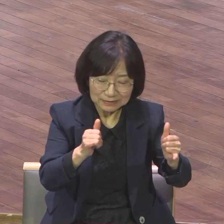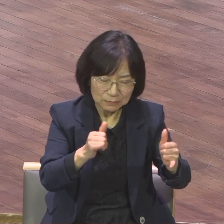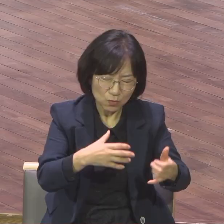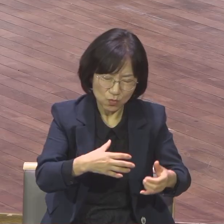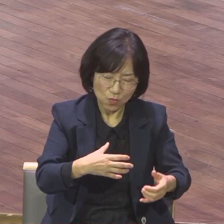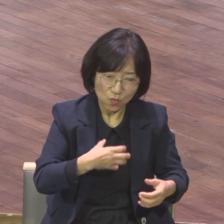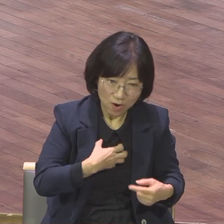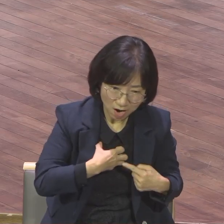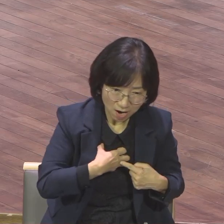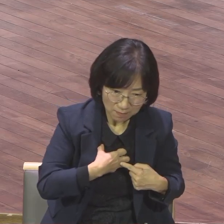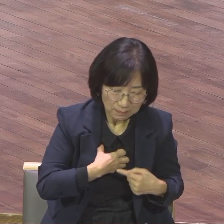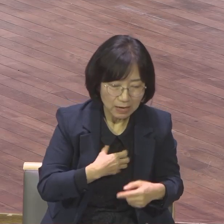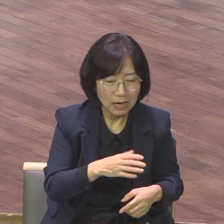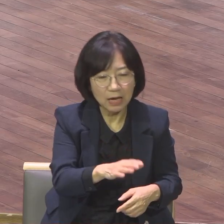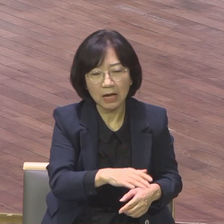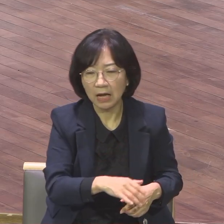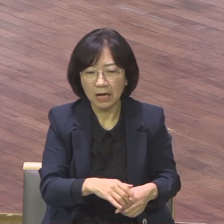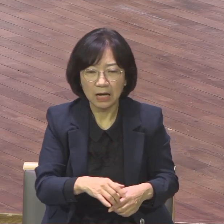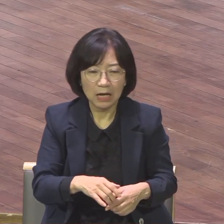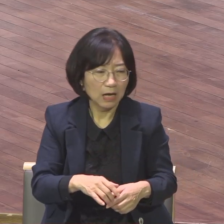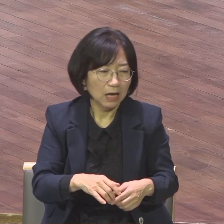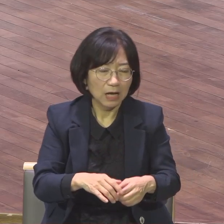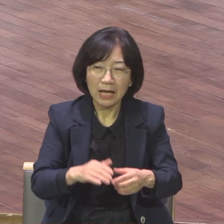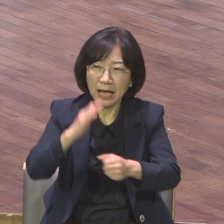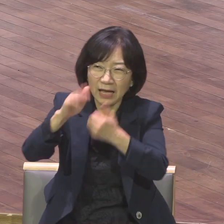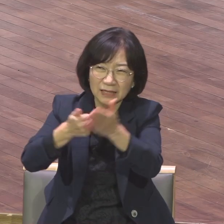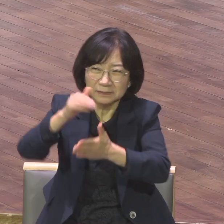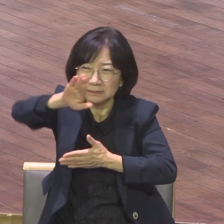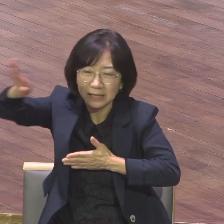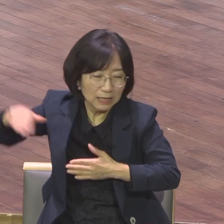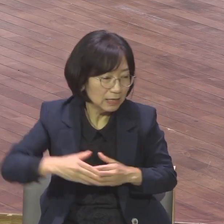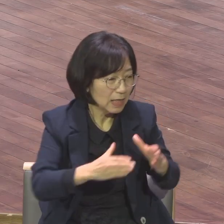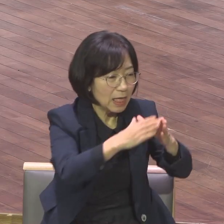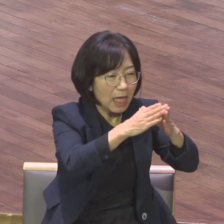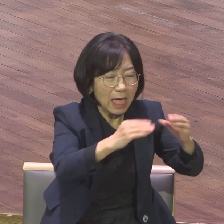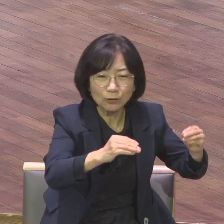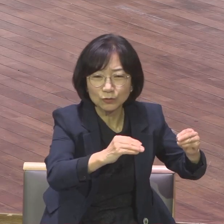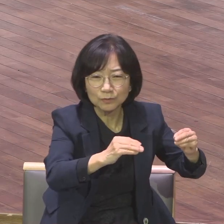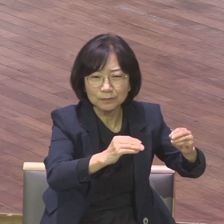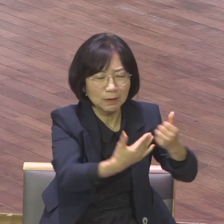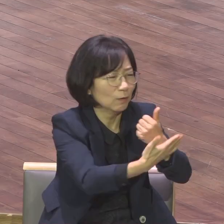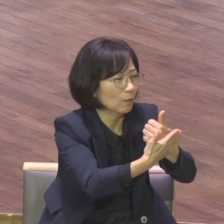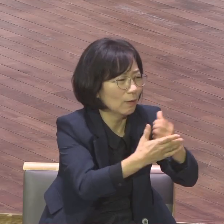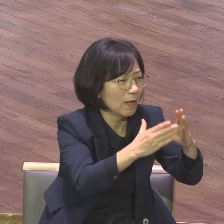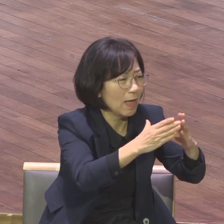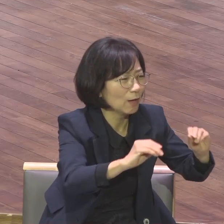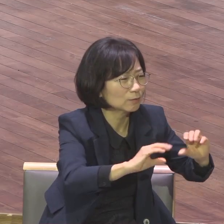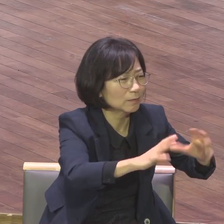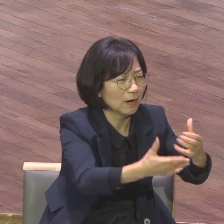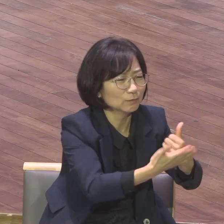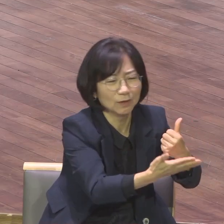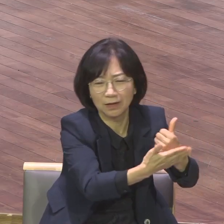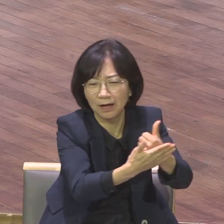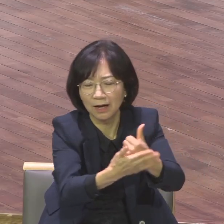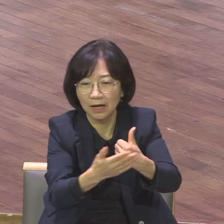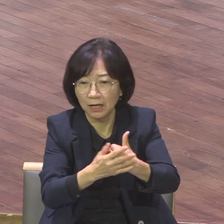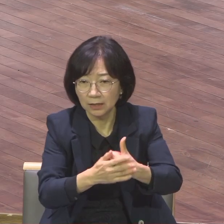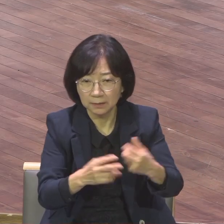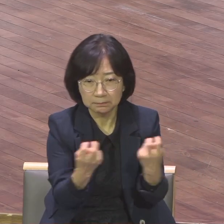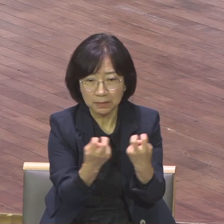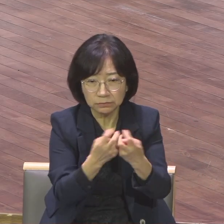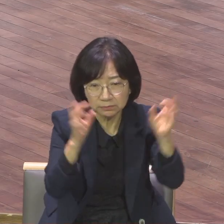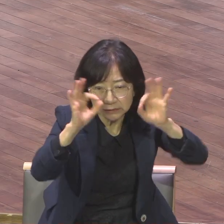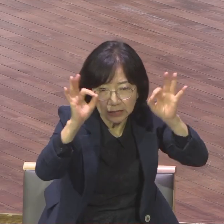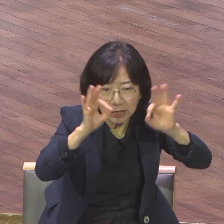나라인 애굽을 기대해 가지고 뭔가 해 보려고 한단 말이에요. 이런 불신앙들이 반복되면서 결국은